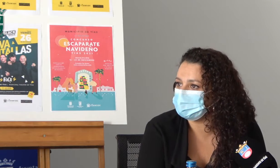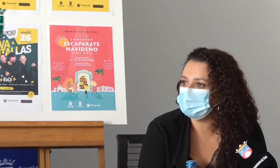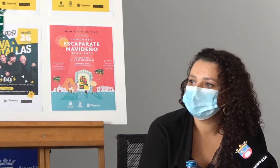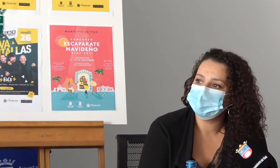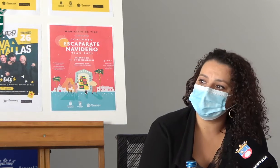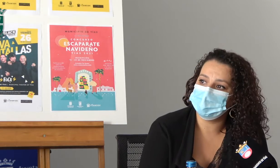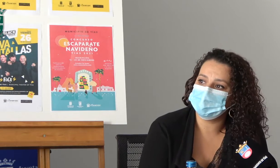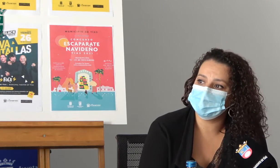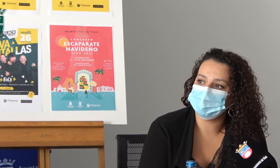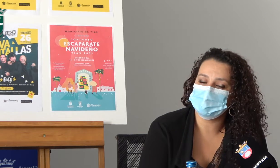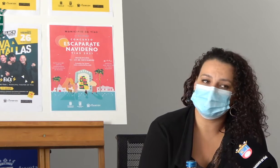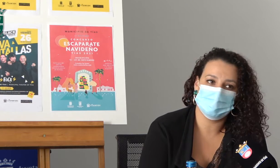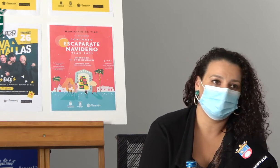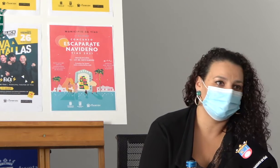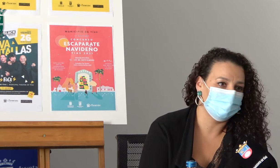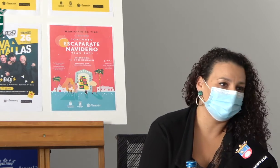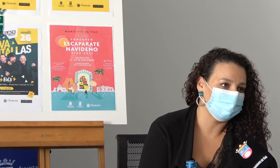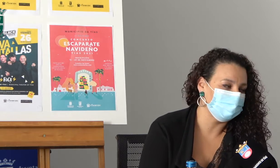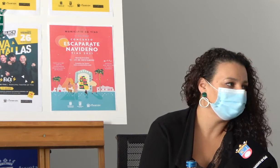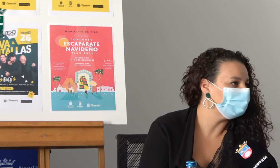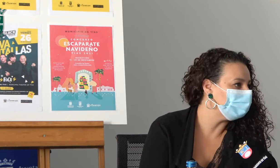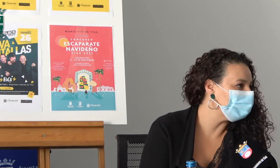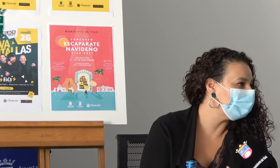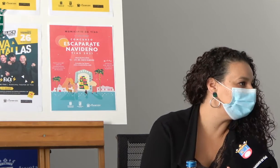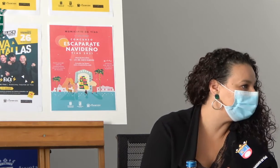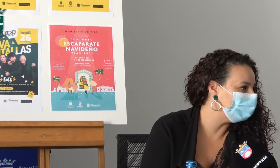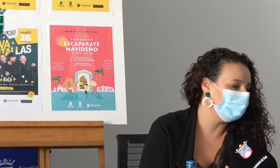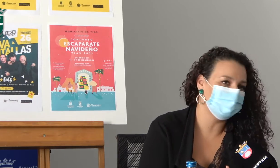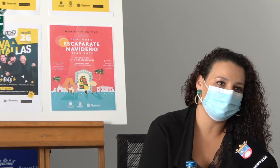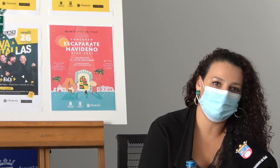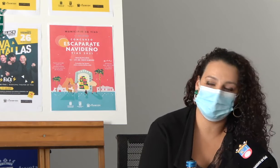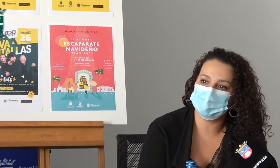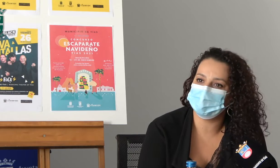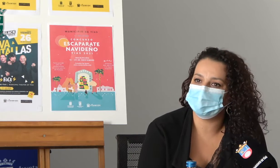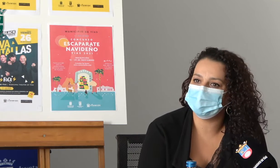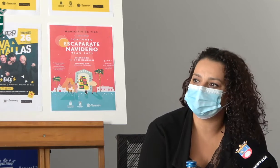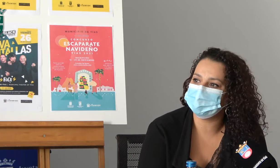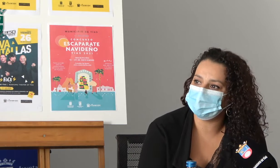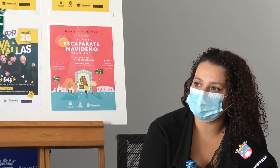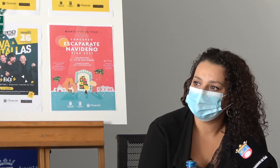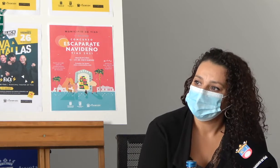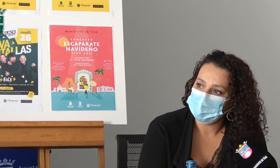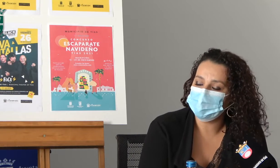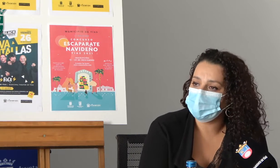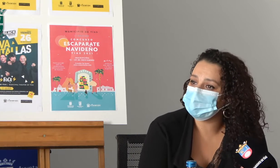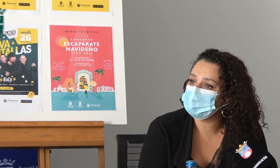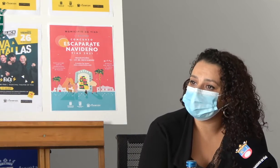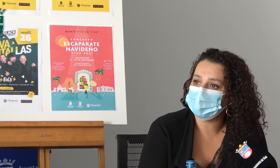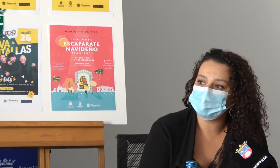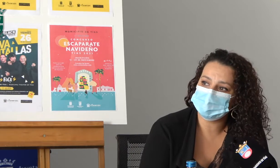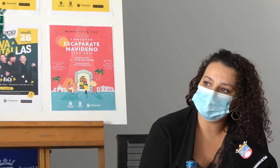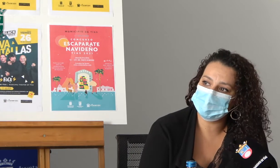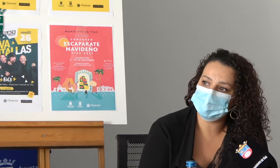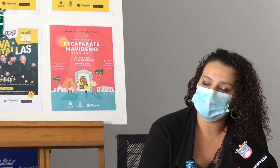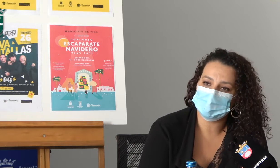de TIA con respecto a la Navidad, de embellecer y mantener y después retirar. Es una